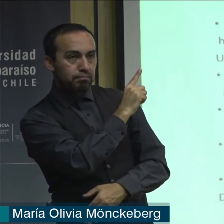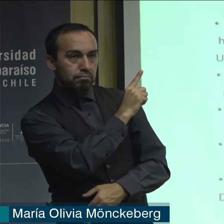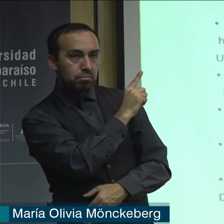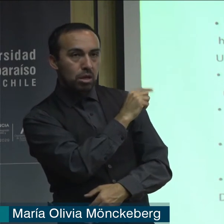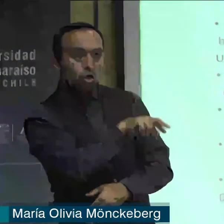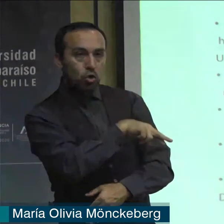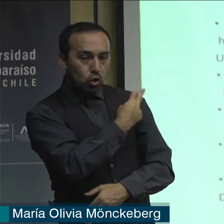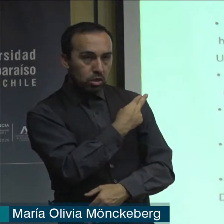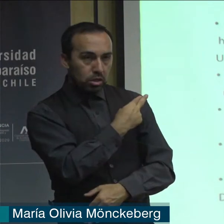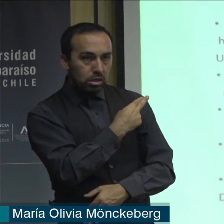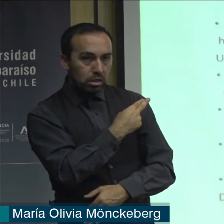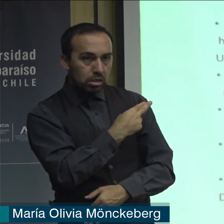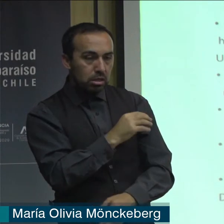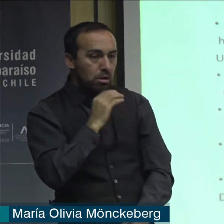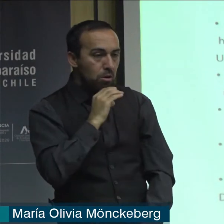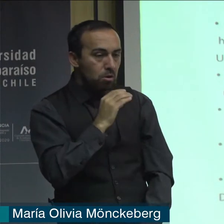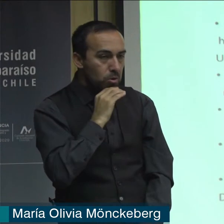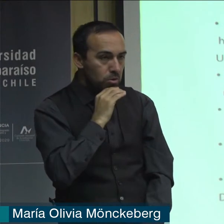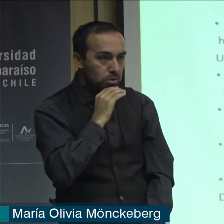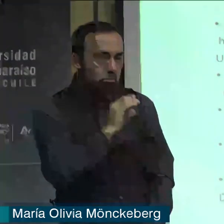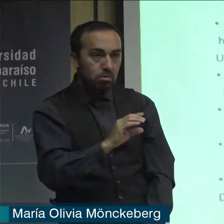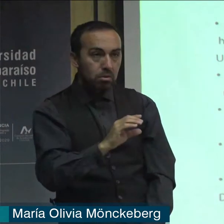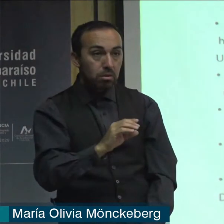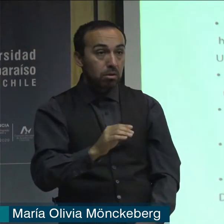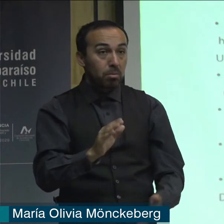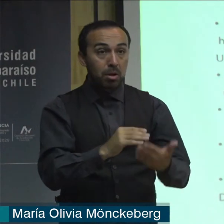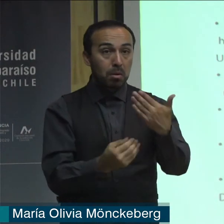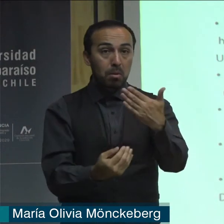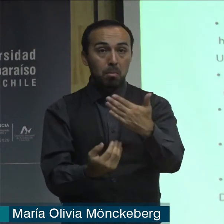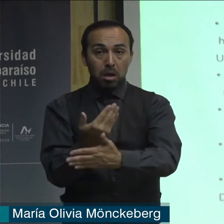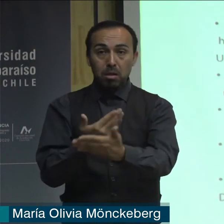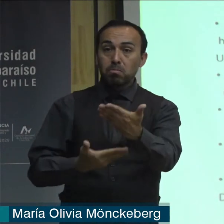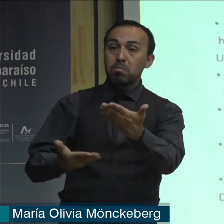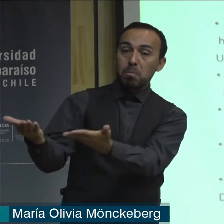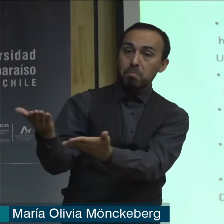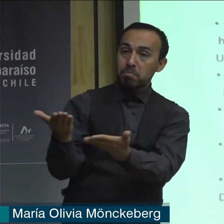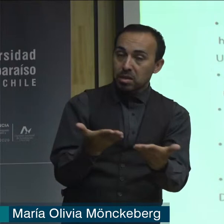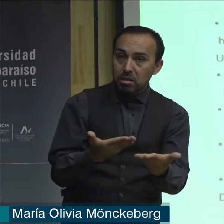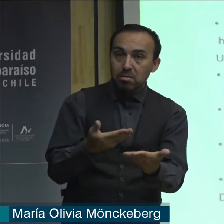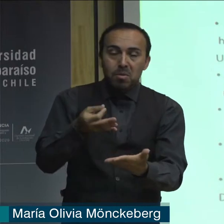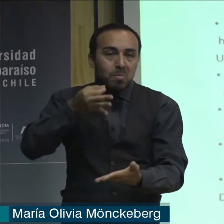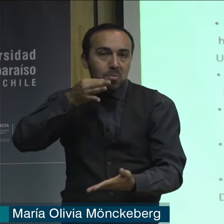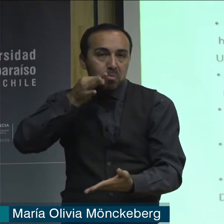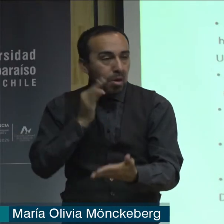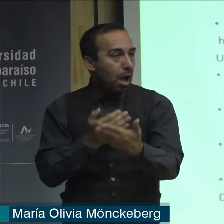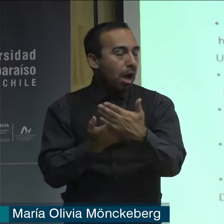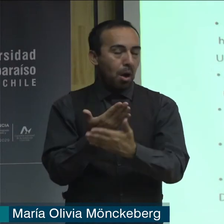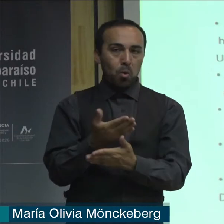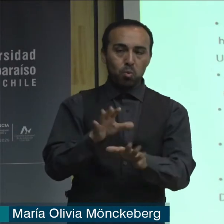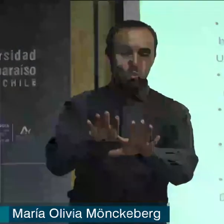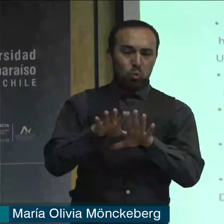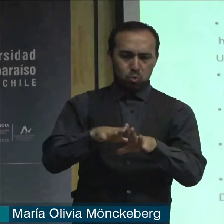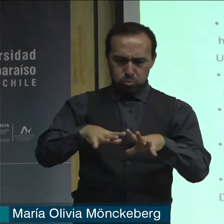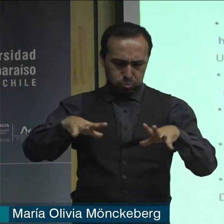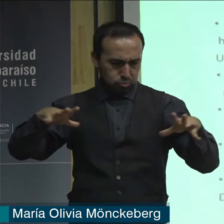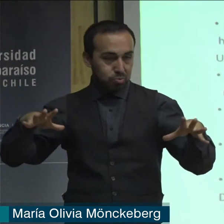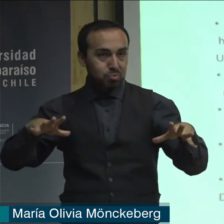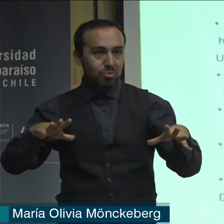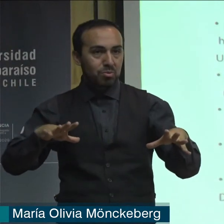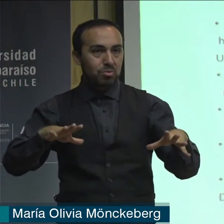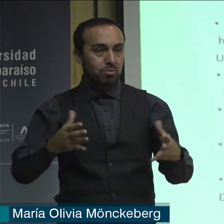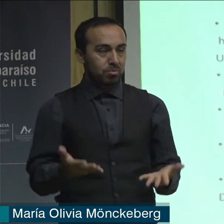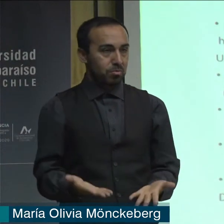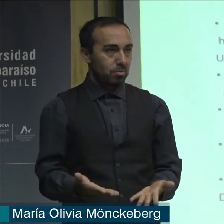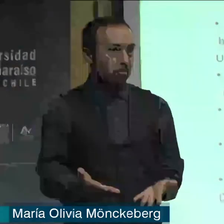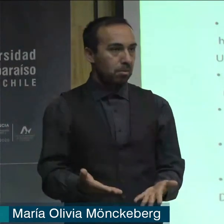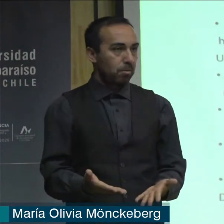tenía unos desayunos que se hacían en no de plan primero cuando eran los subdirector después director